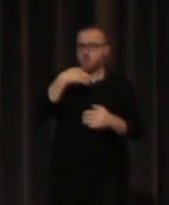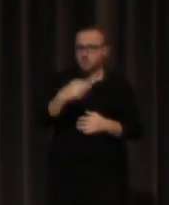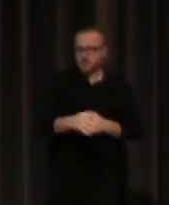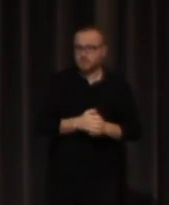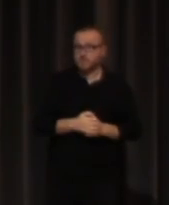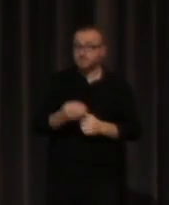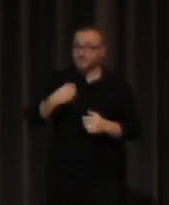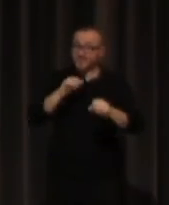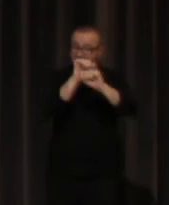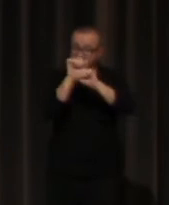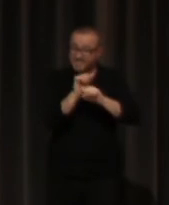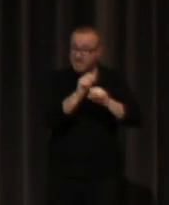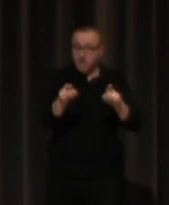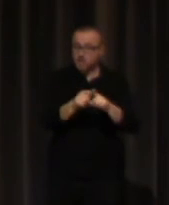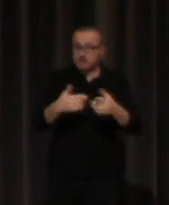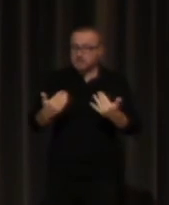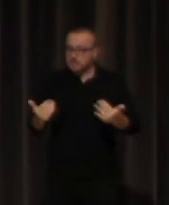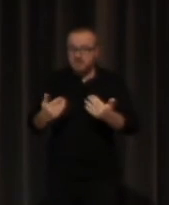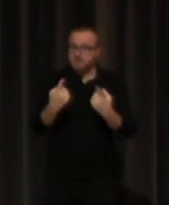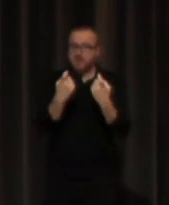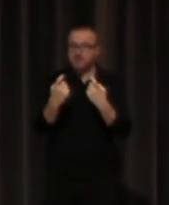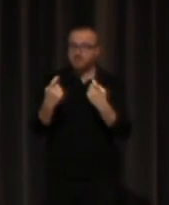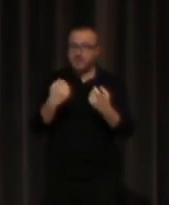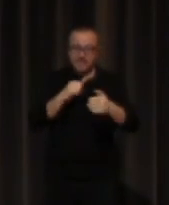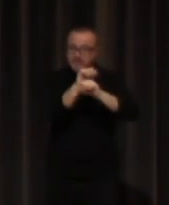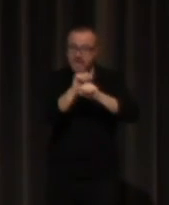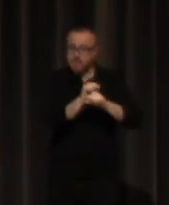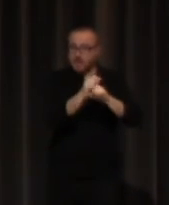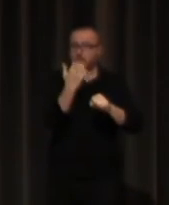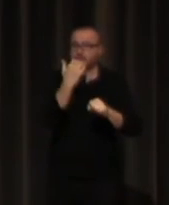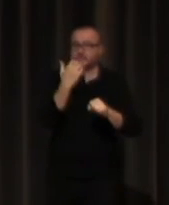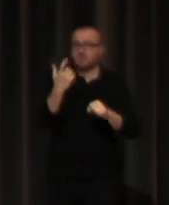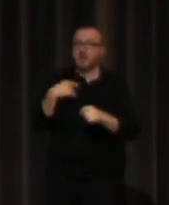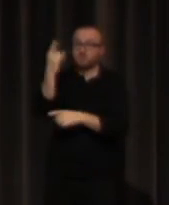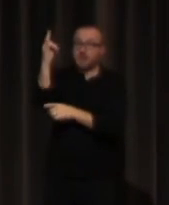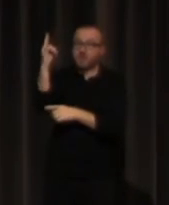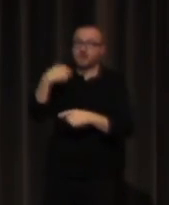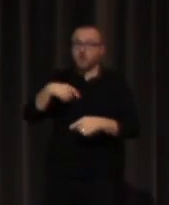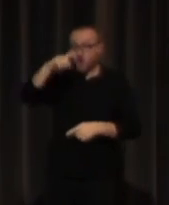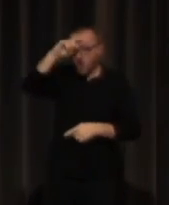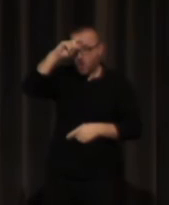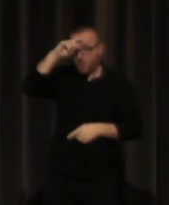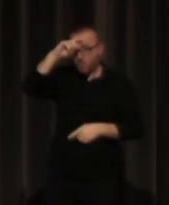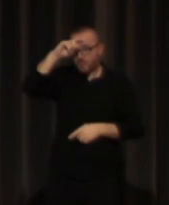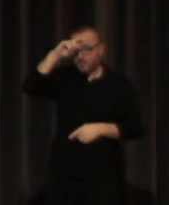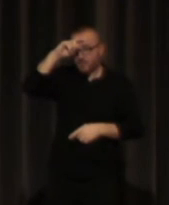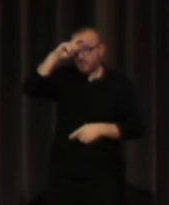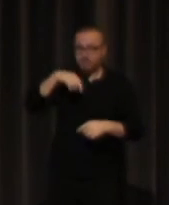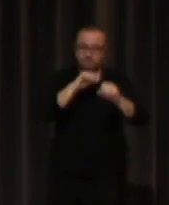quasi desesperat d'un enamorat que grava el seu nom o les inicials a l'escorça d'un